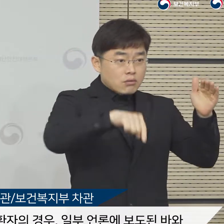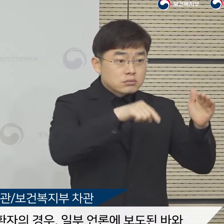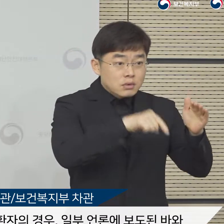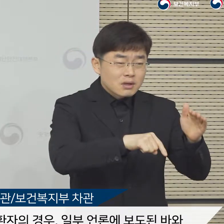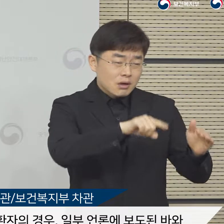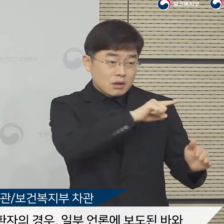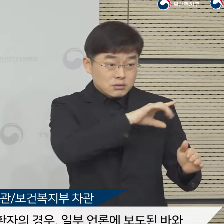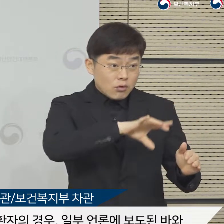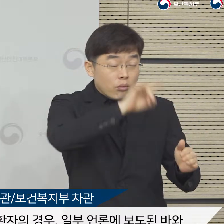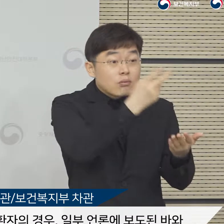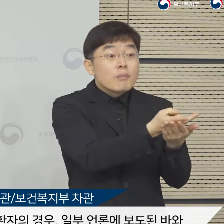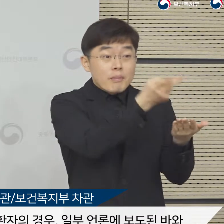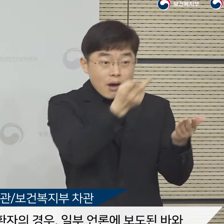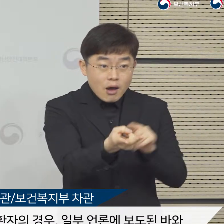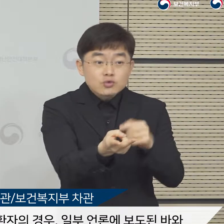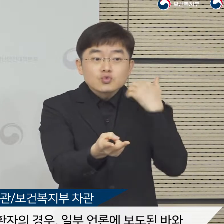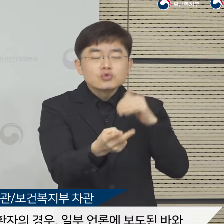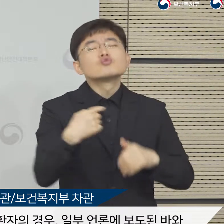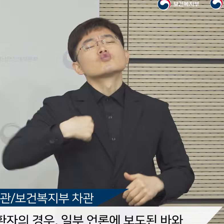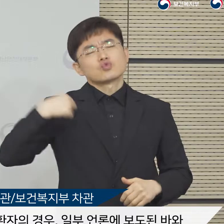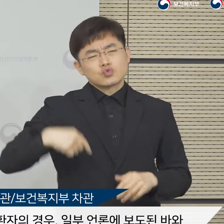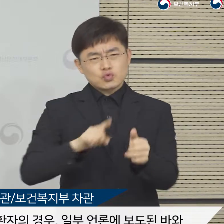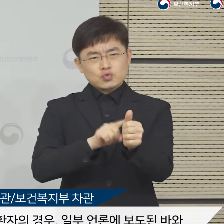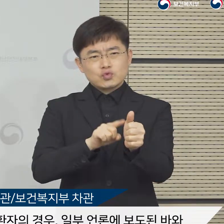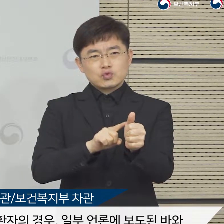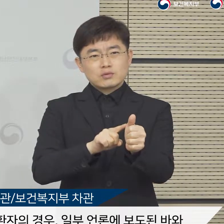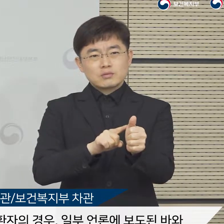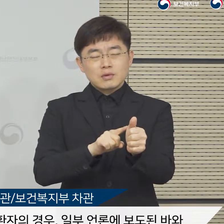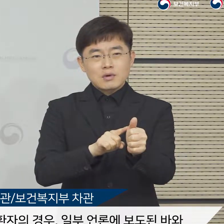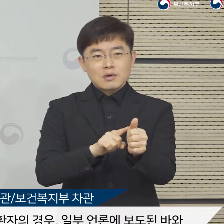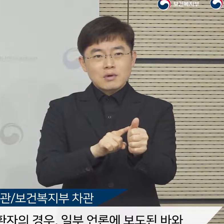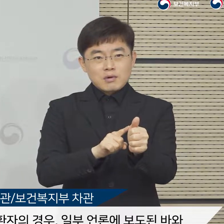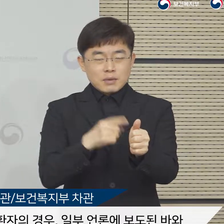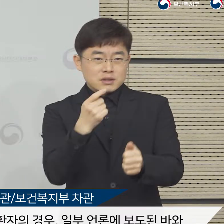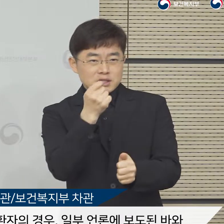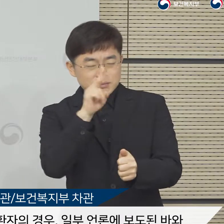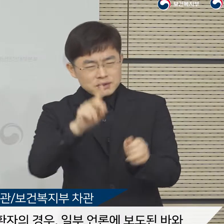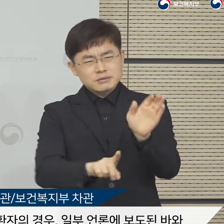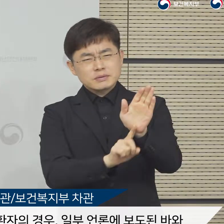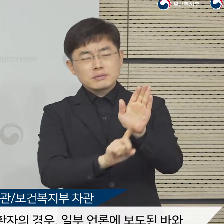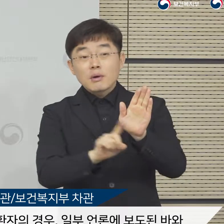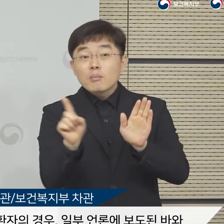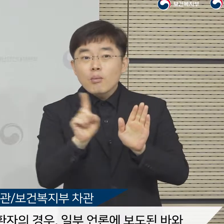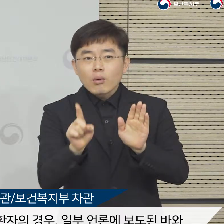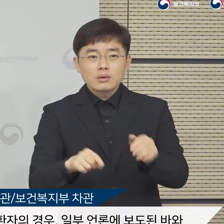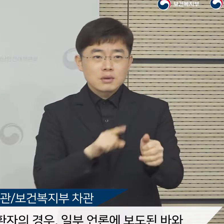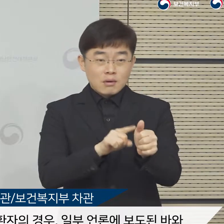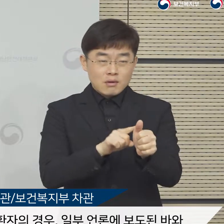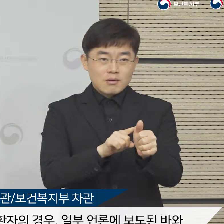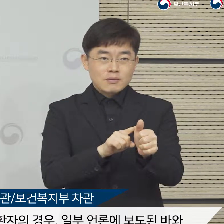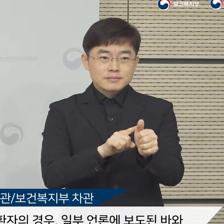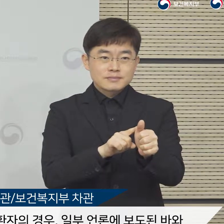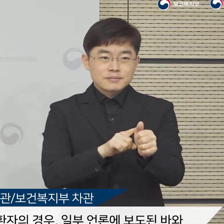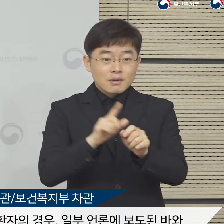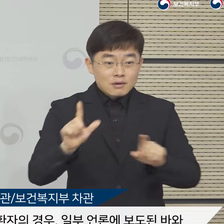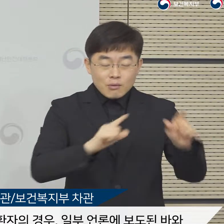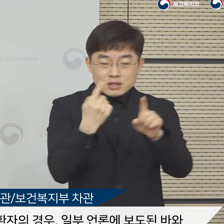최초로 퇴소한 중국인 환자의 경우 일부 언론에 보도된 바와 같이